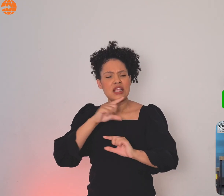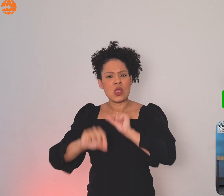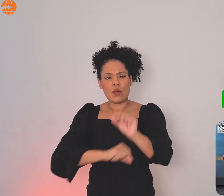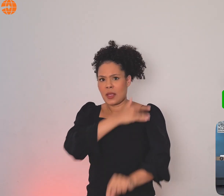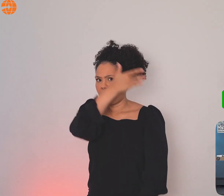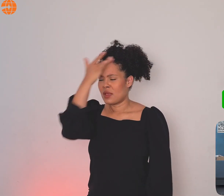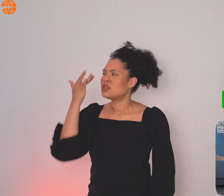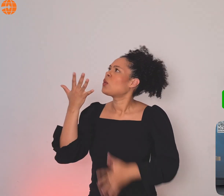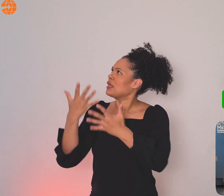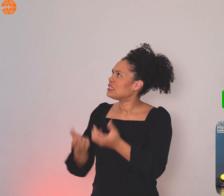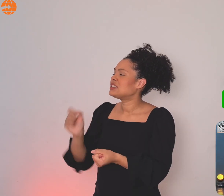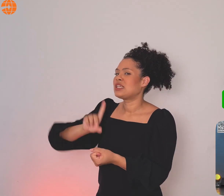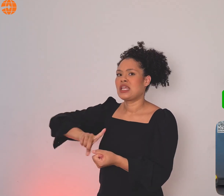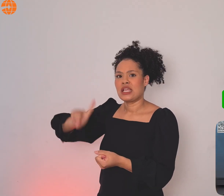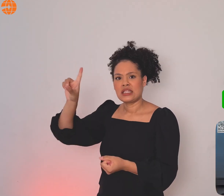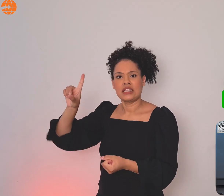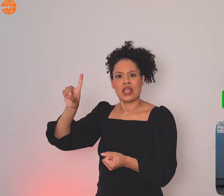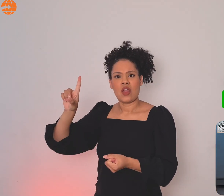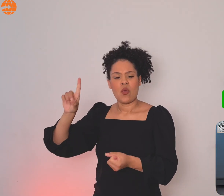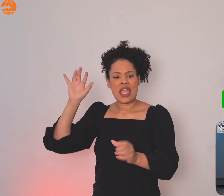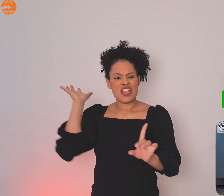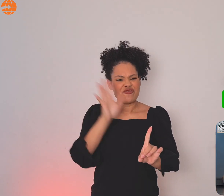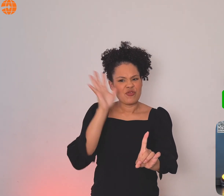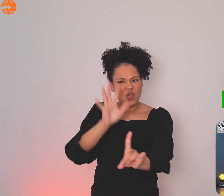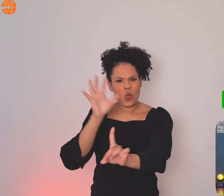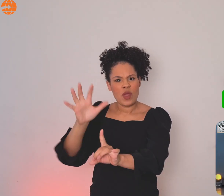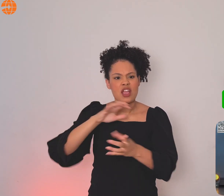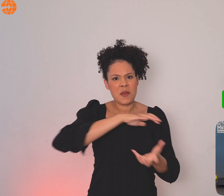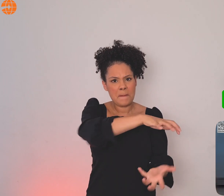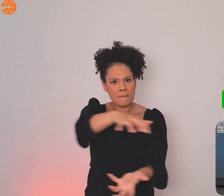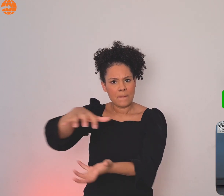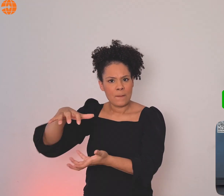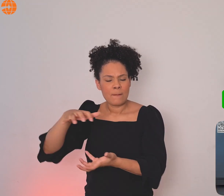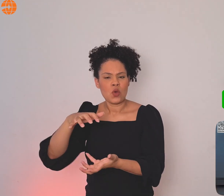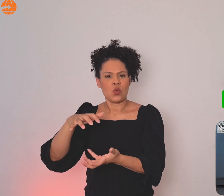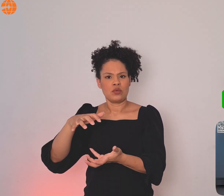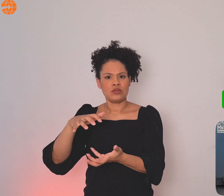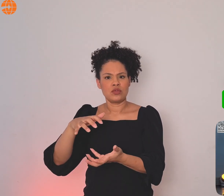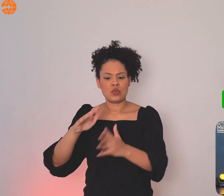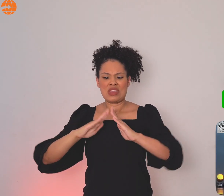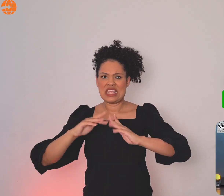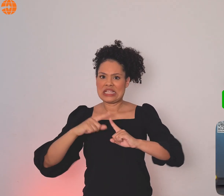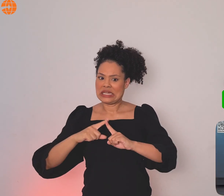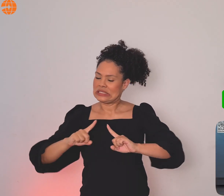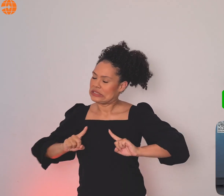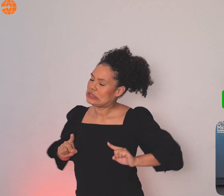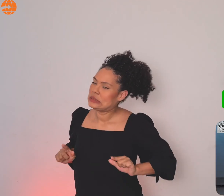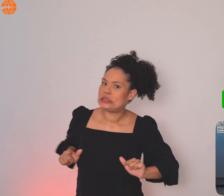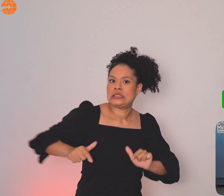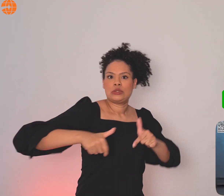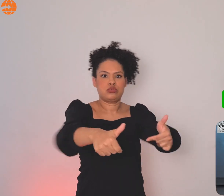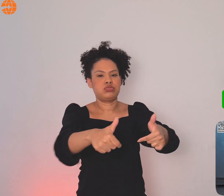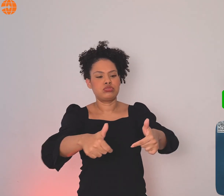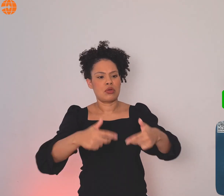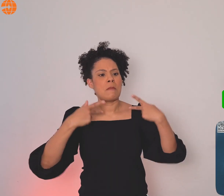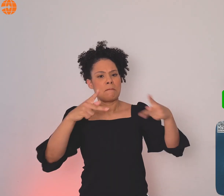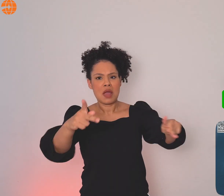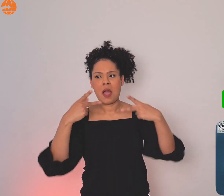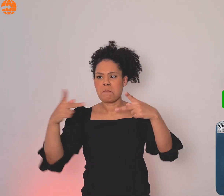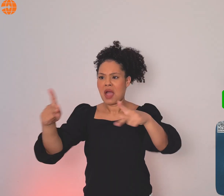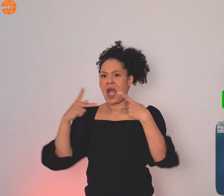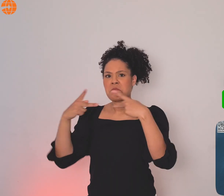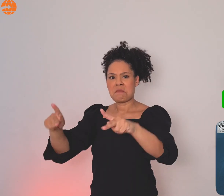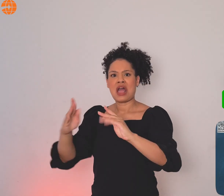pecado que tenta influenciar a igreja. São igrejas que estão se desafiando o tempo inteiro para falar de Jesus com propriedade,